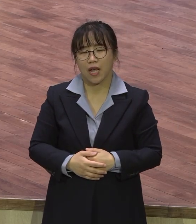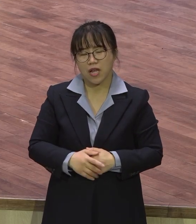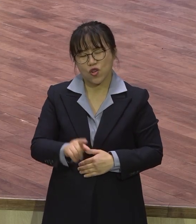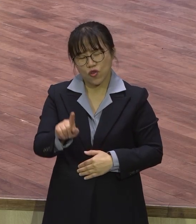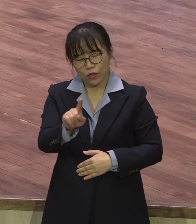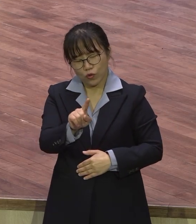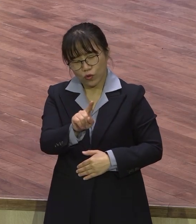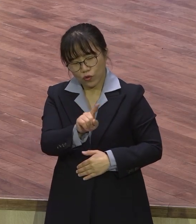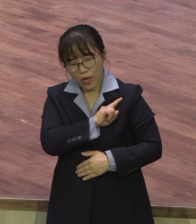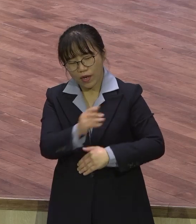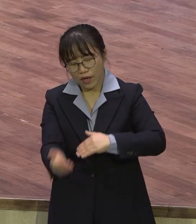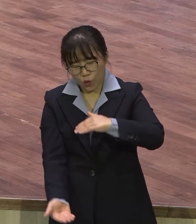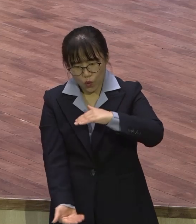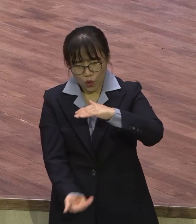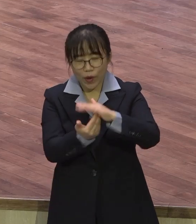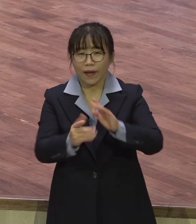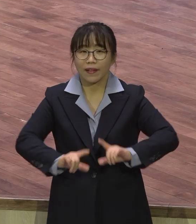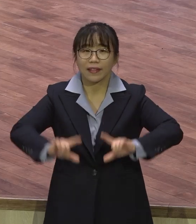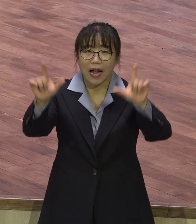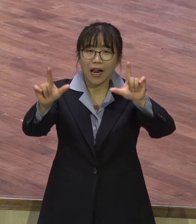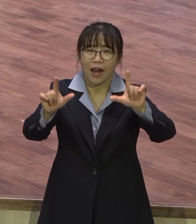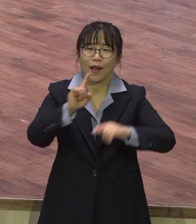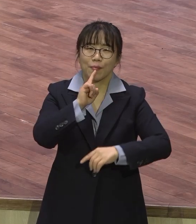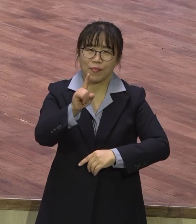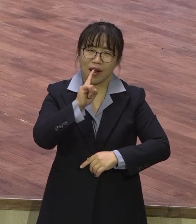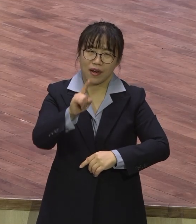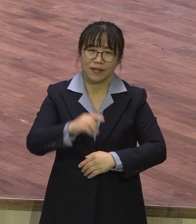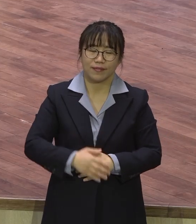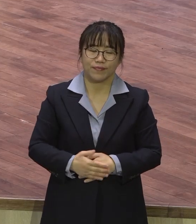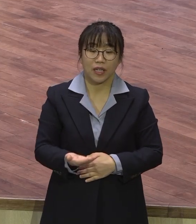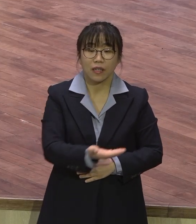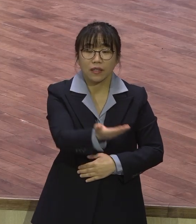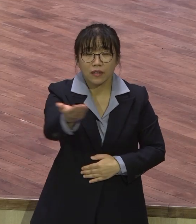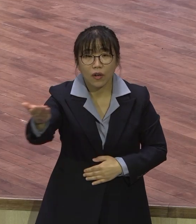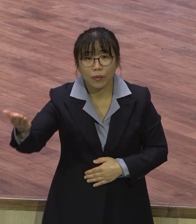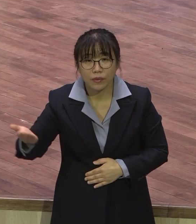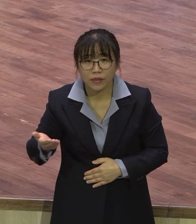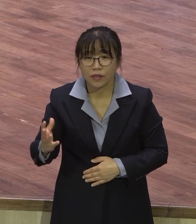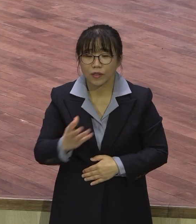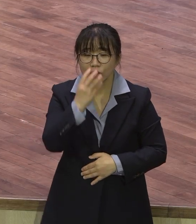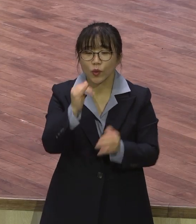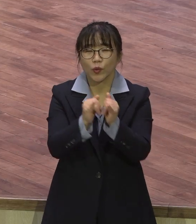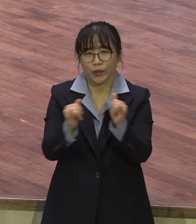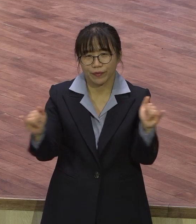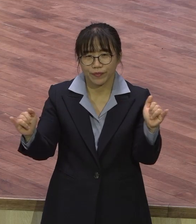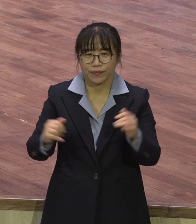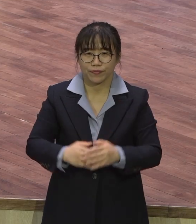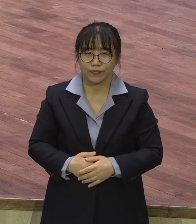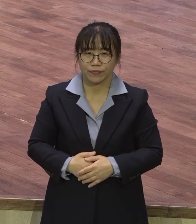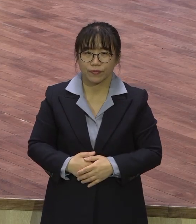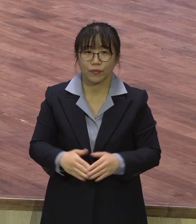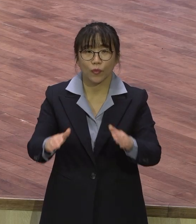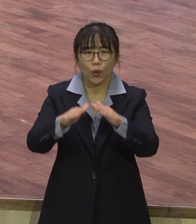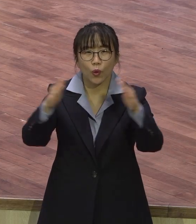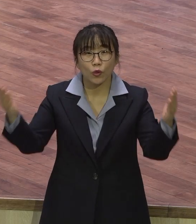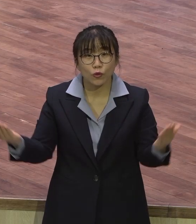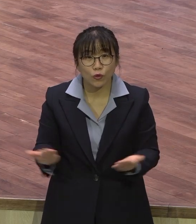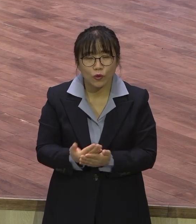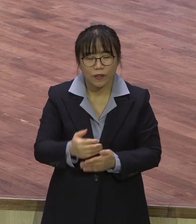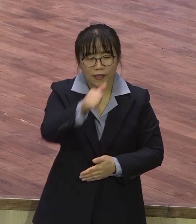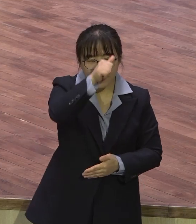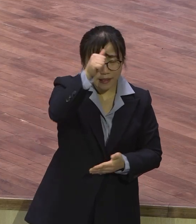최고의 날이다 우리 예수님의 성도 여러분들 모두 다 우리